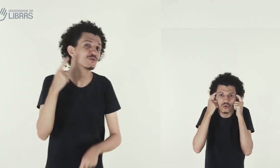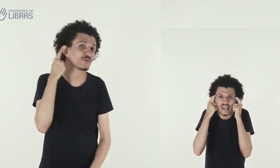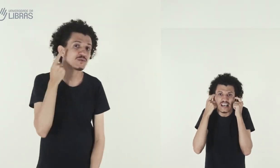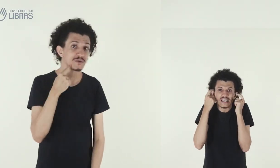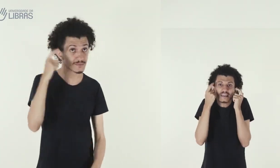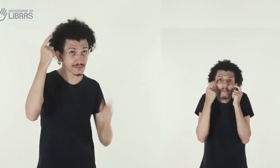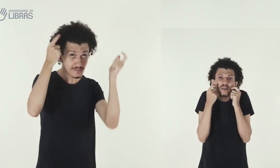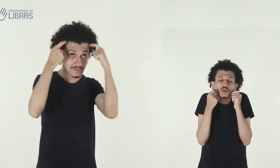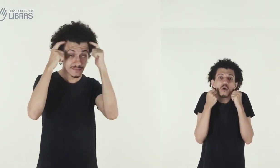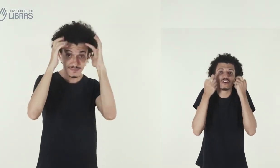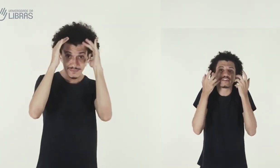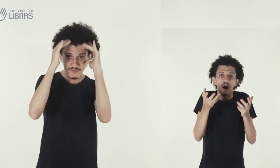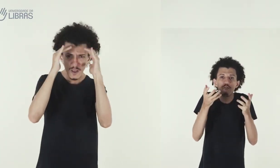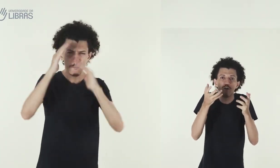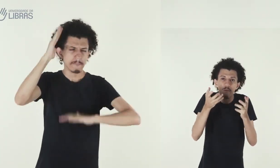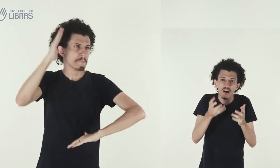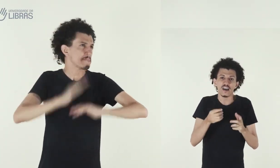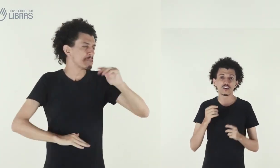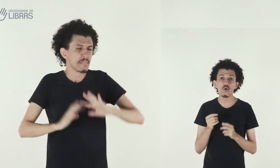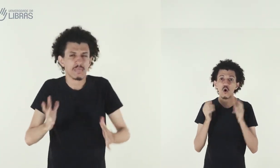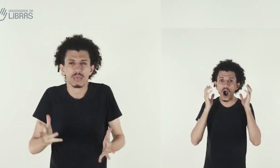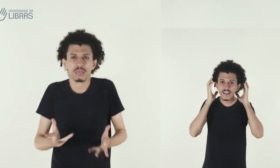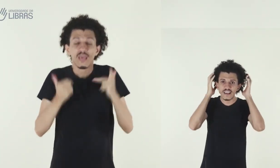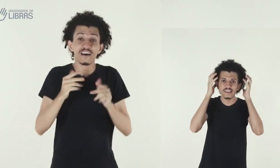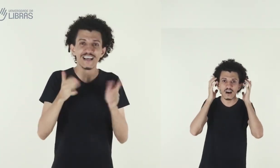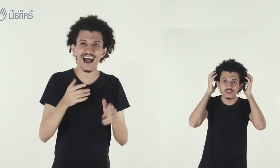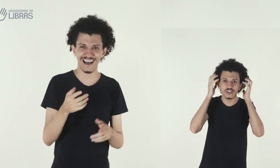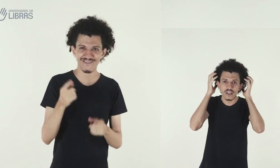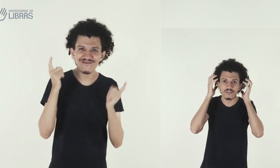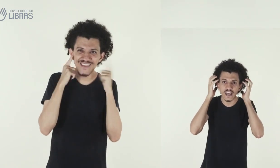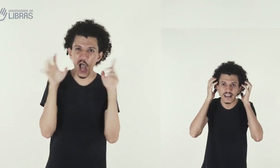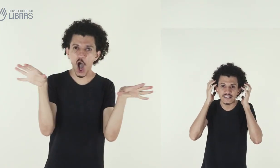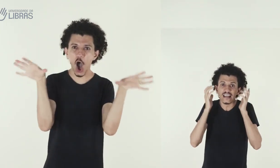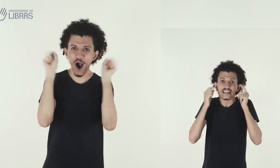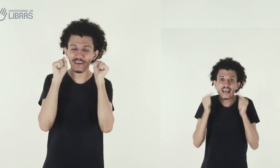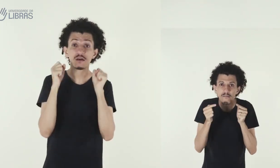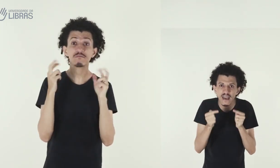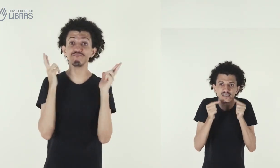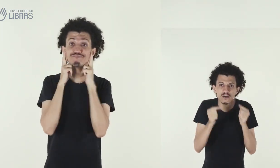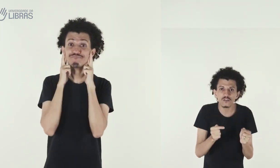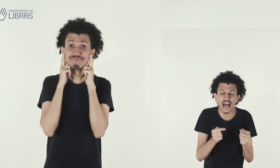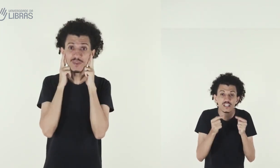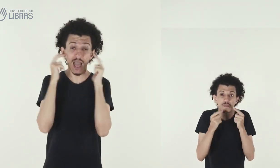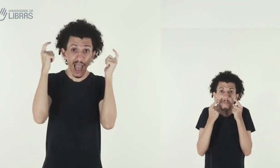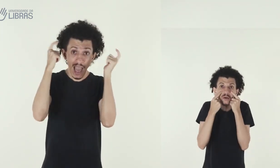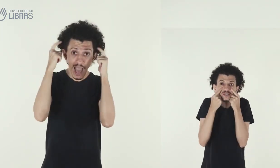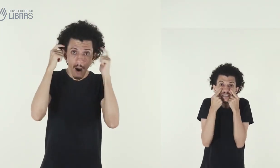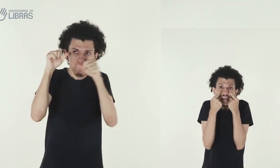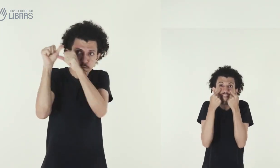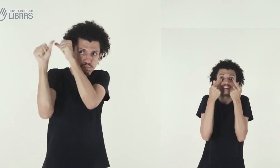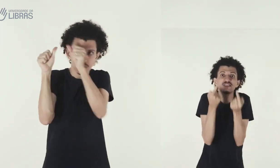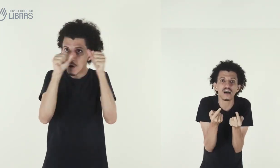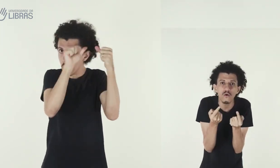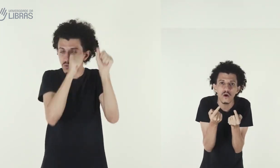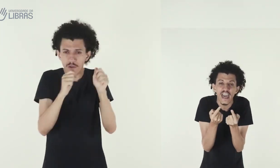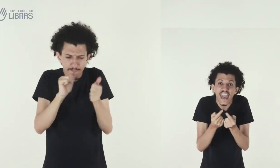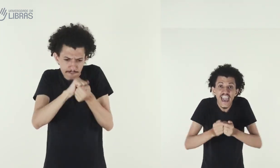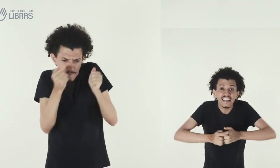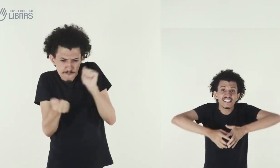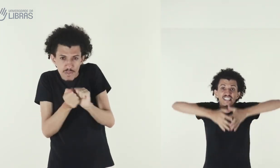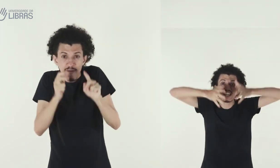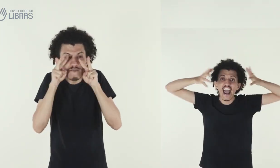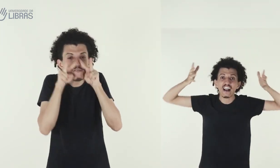dos surdos se adaptou de tal forma que o córtex auditivo deles também são usados para processar a